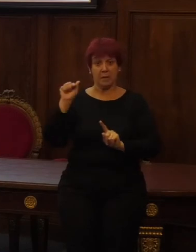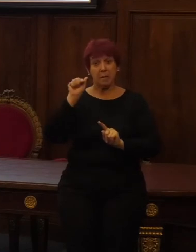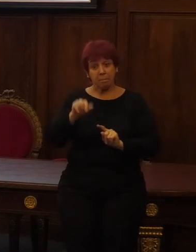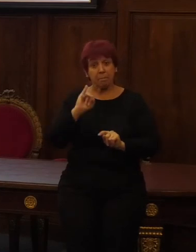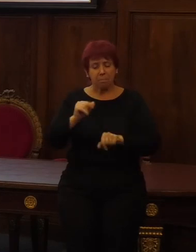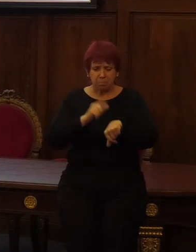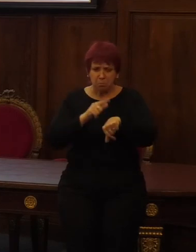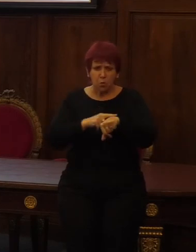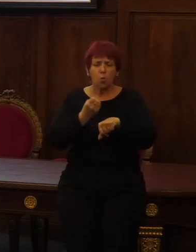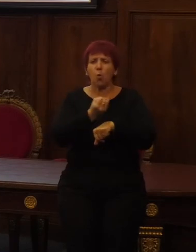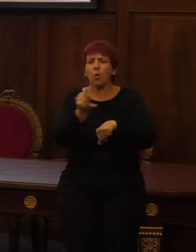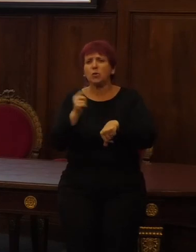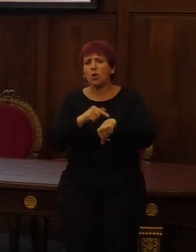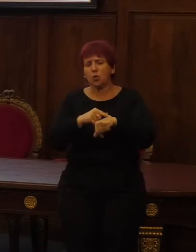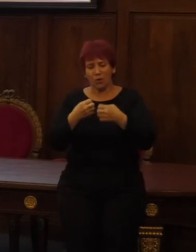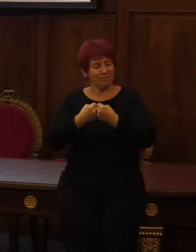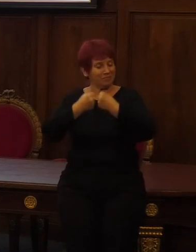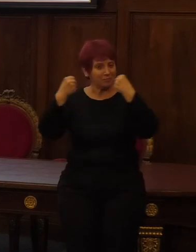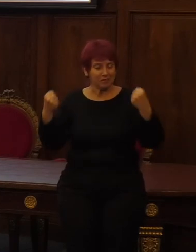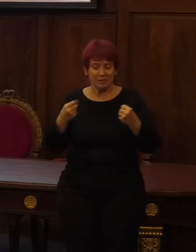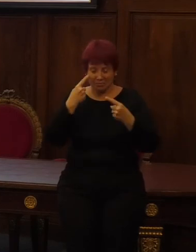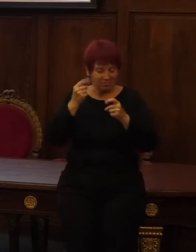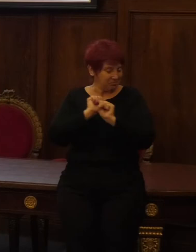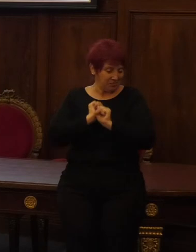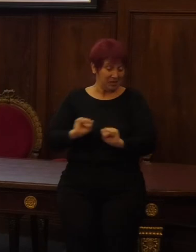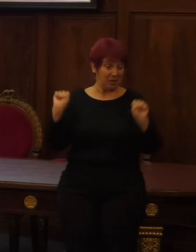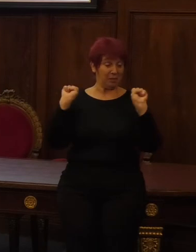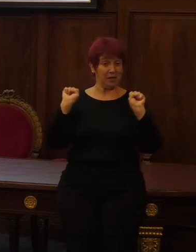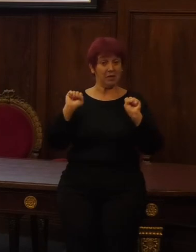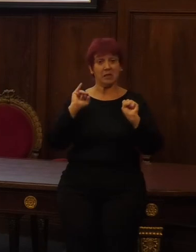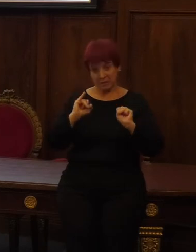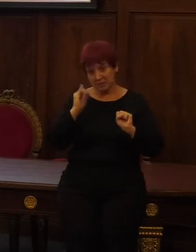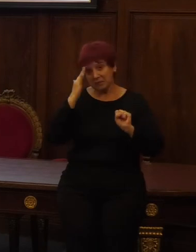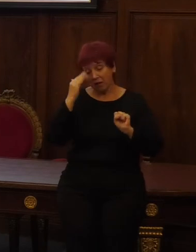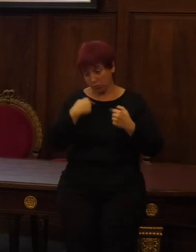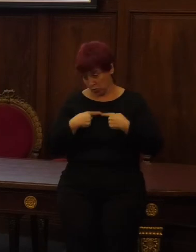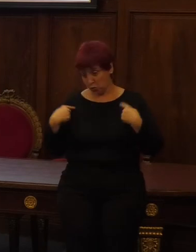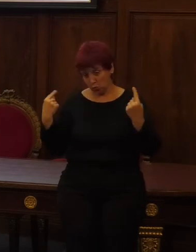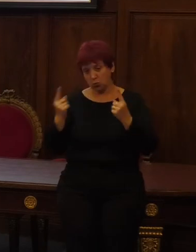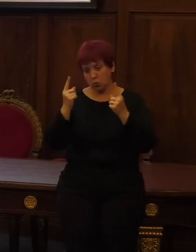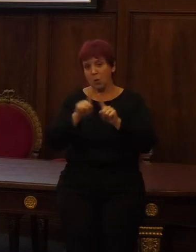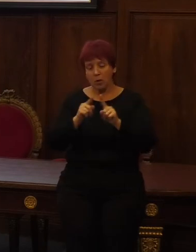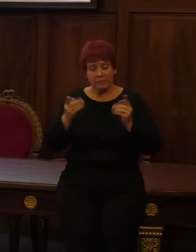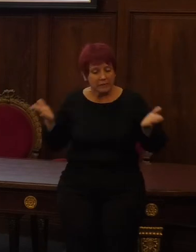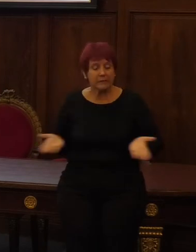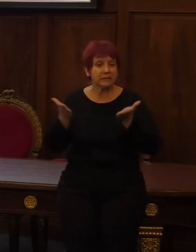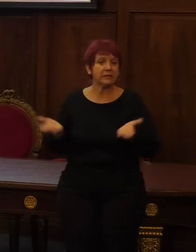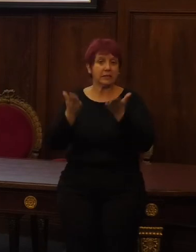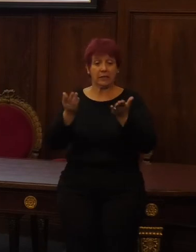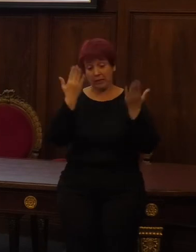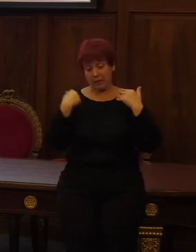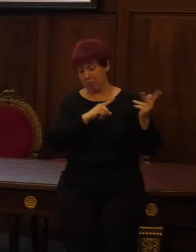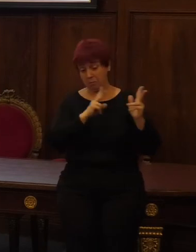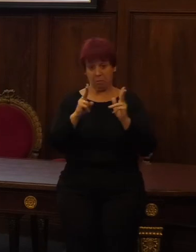El tipo de carga horaria que tenemos es insólito. Por supuesto que nosotros tuvimos un impulso muy grande en